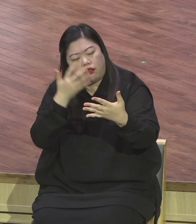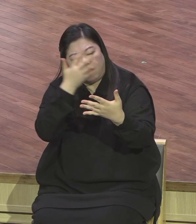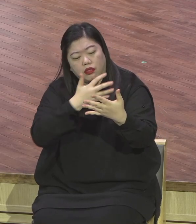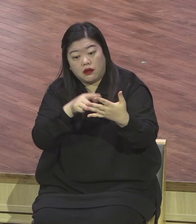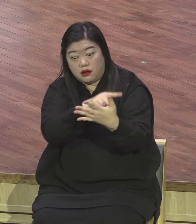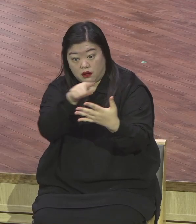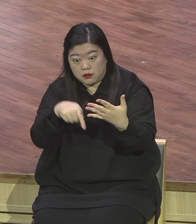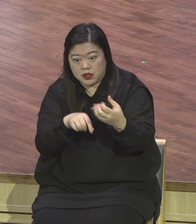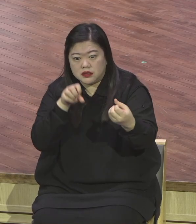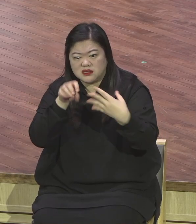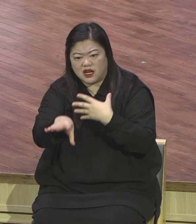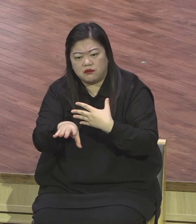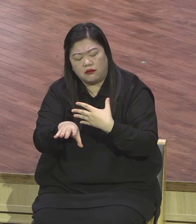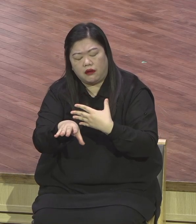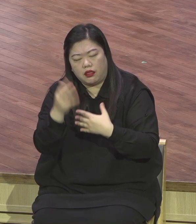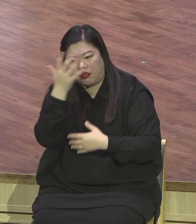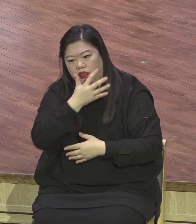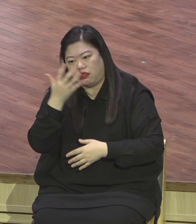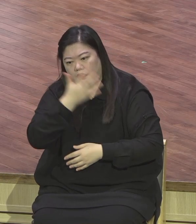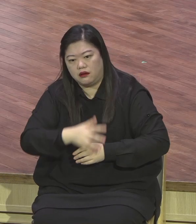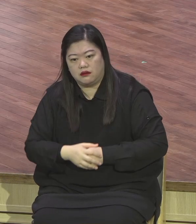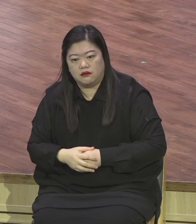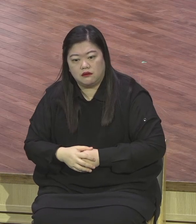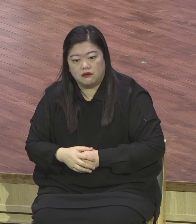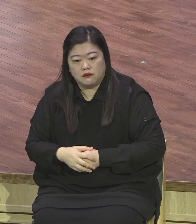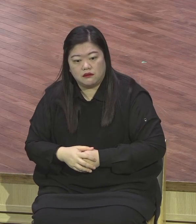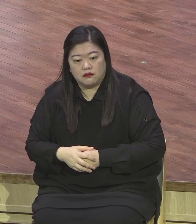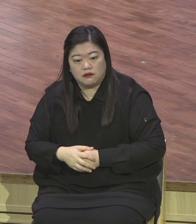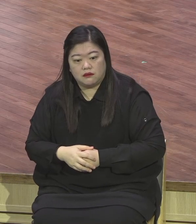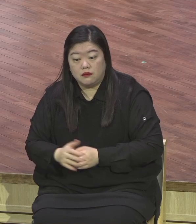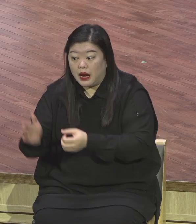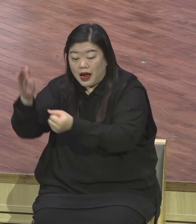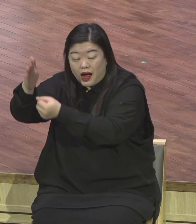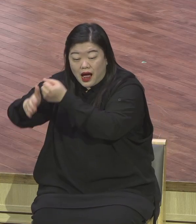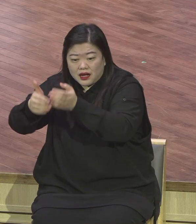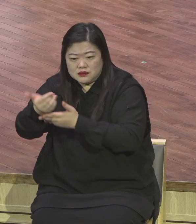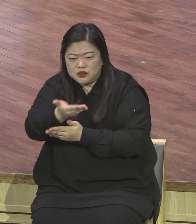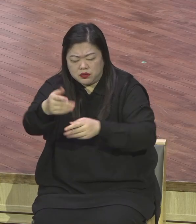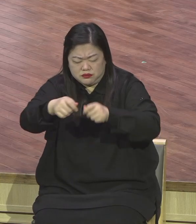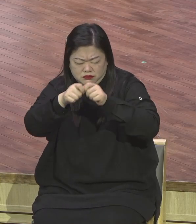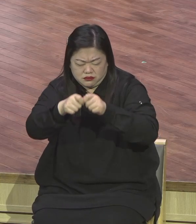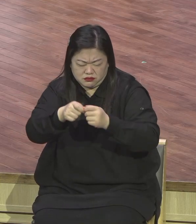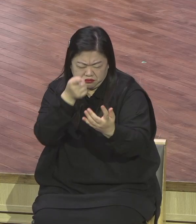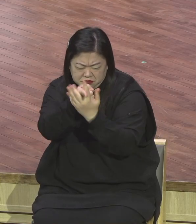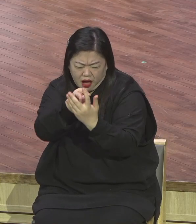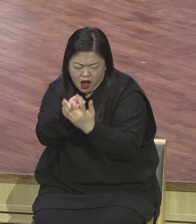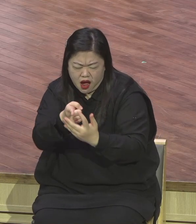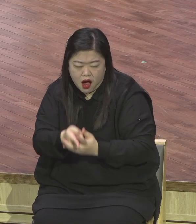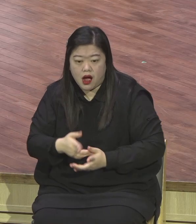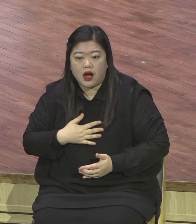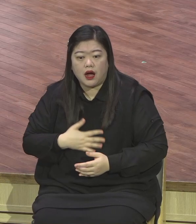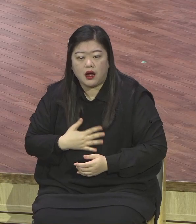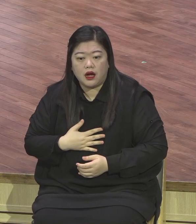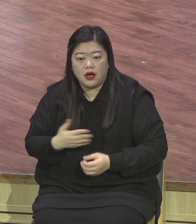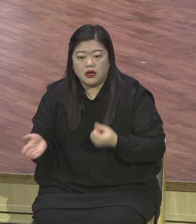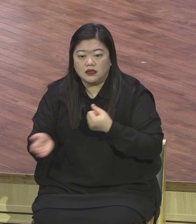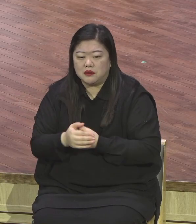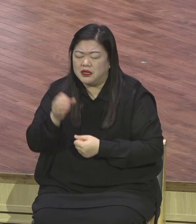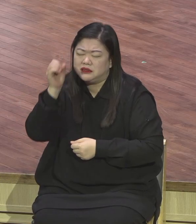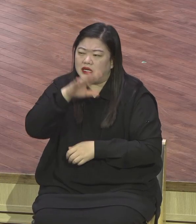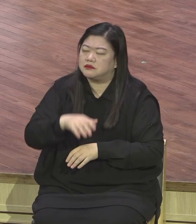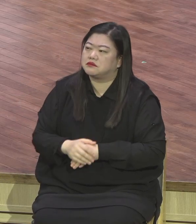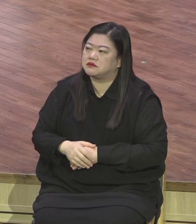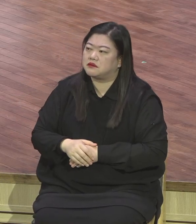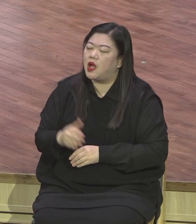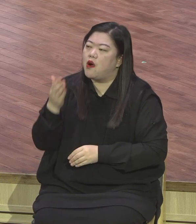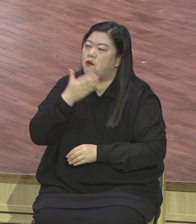세밀한 기도 제목 머리칼 세시는 하나님 앞에 세밀하게 구체적인 기도가 그 믿음의 기도예요. 얼렁뚱랑 태강 2,